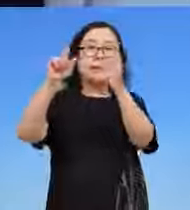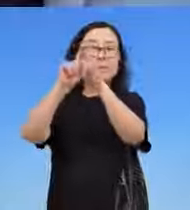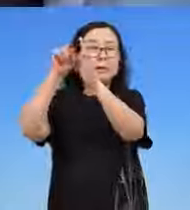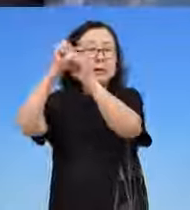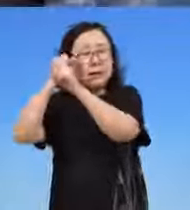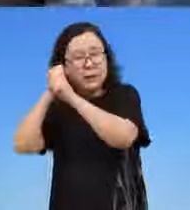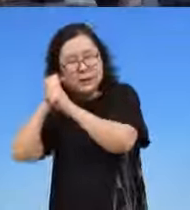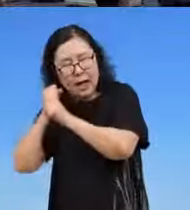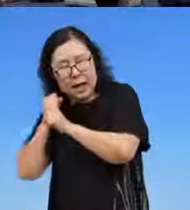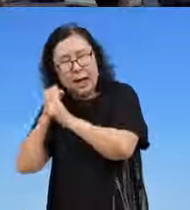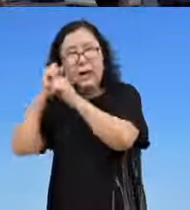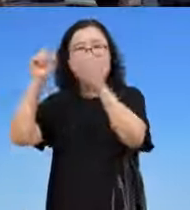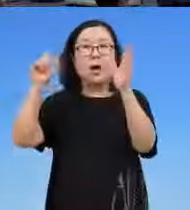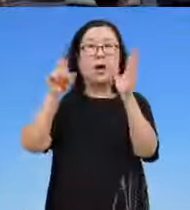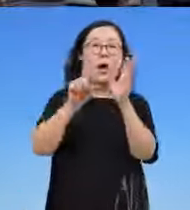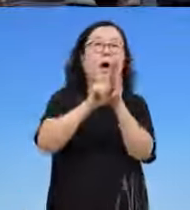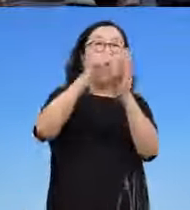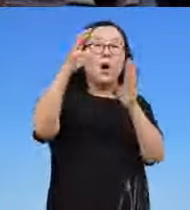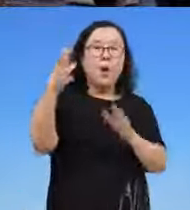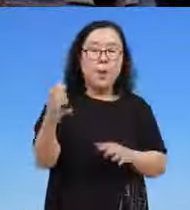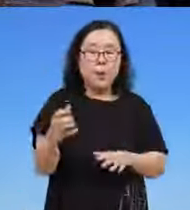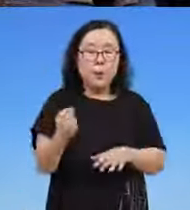주의 말씀 의지하여